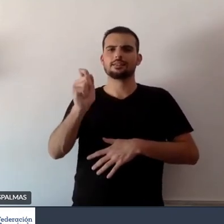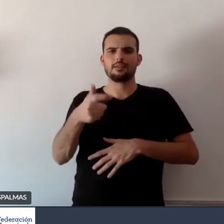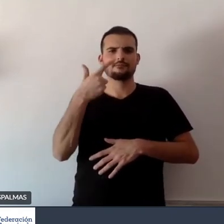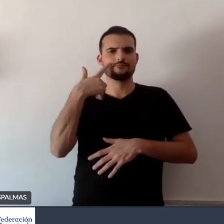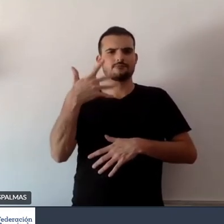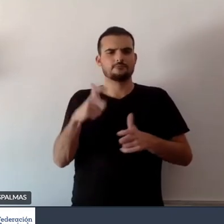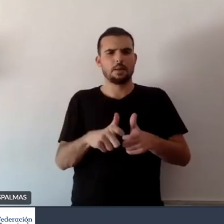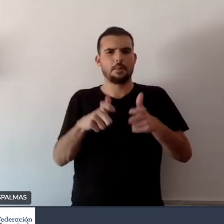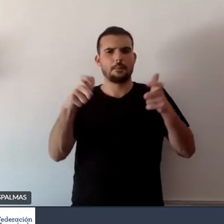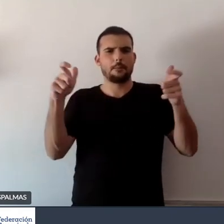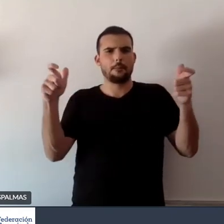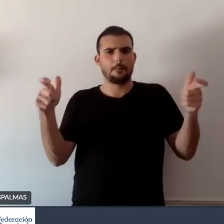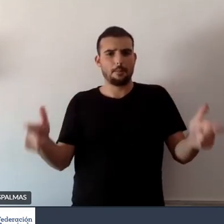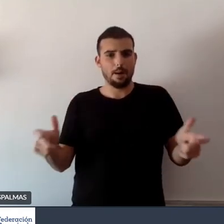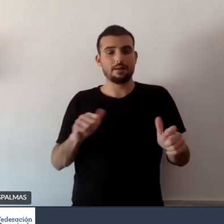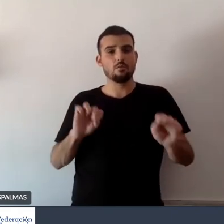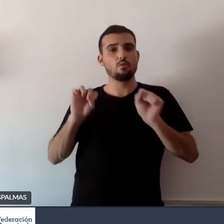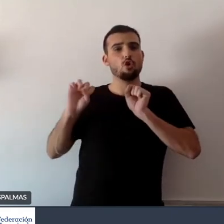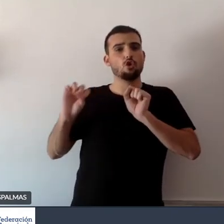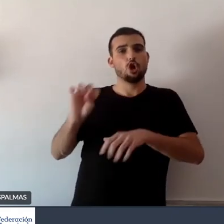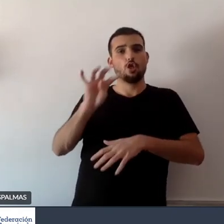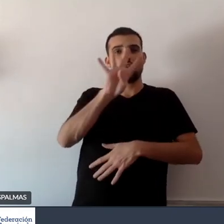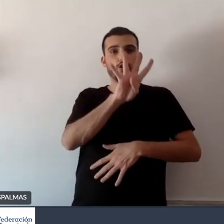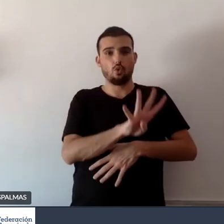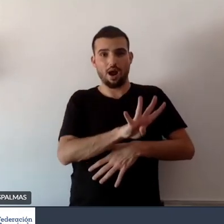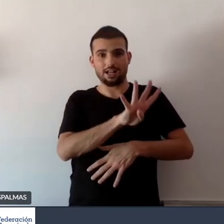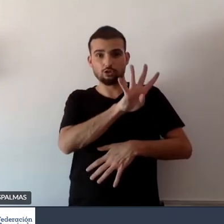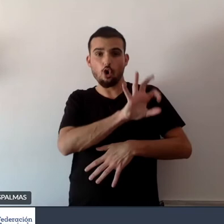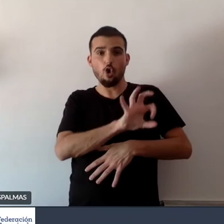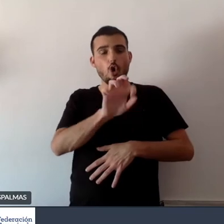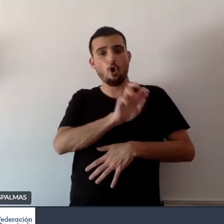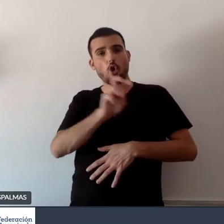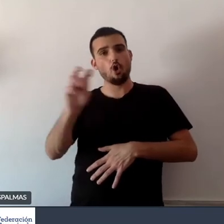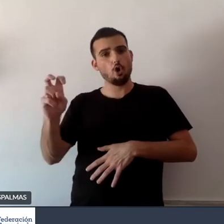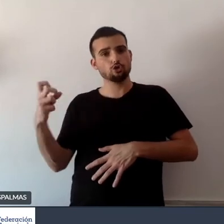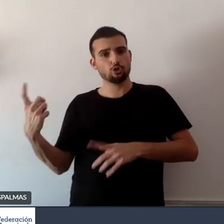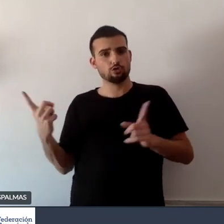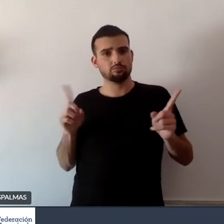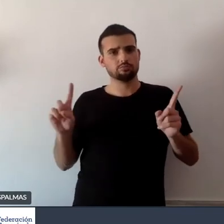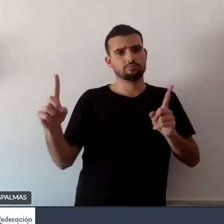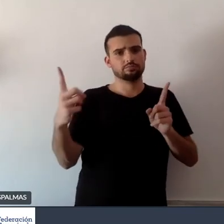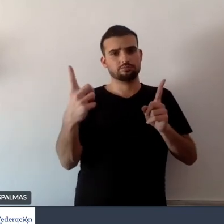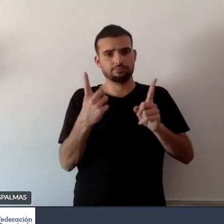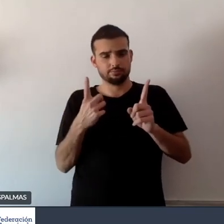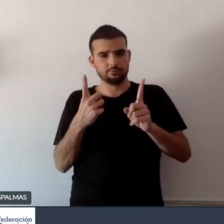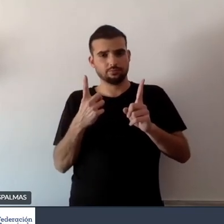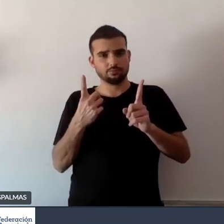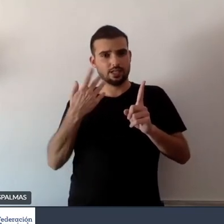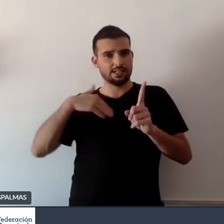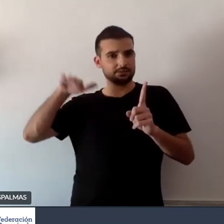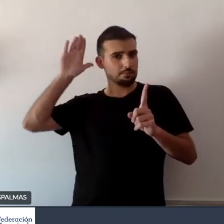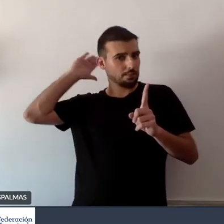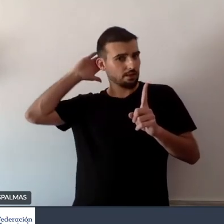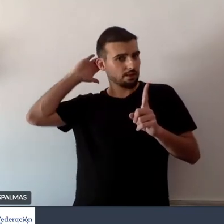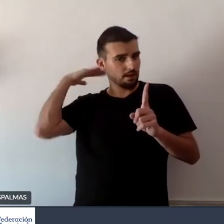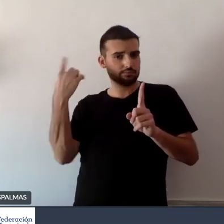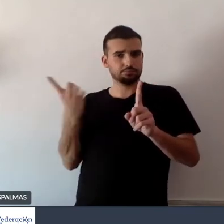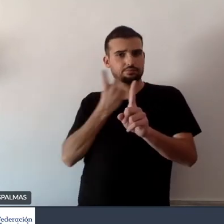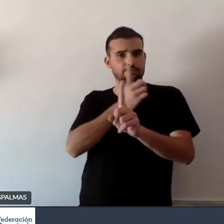del 4 normalmente, o del otro jugador interior que no esté en el poste, a la espalda del tirador.